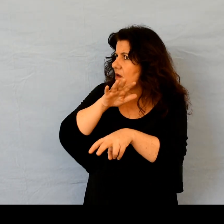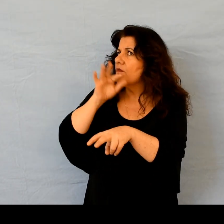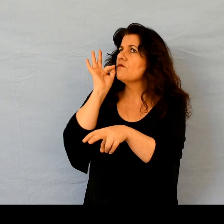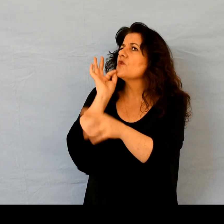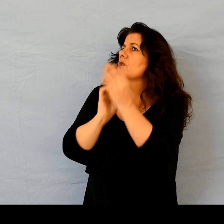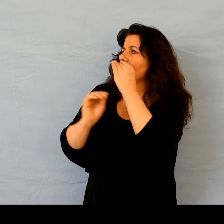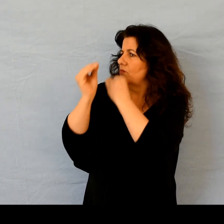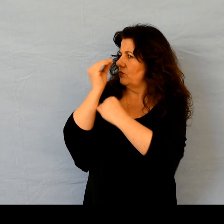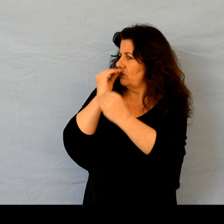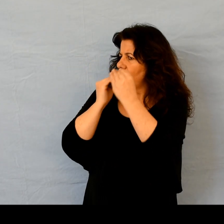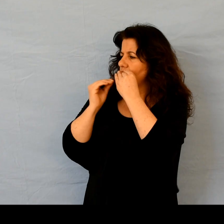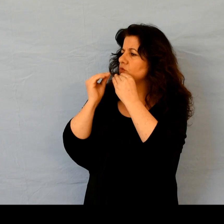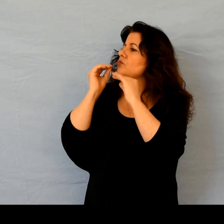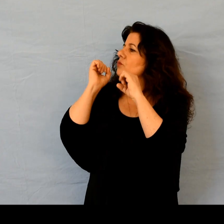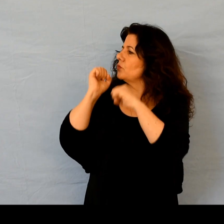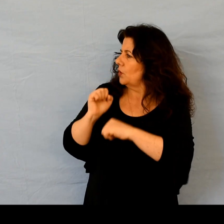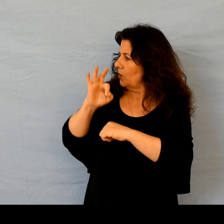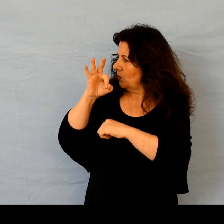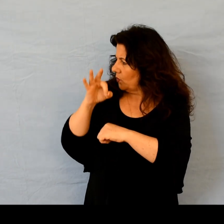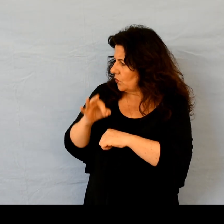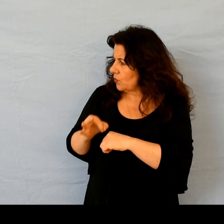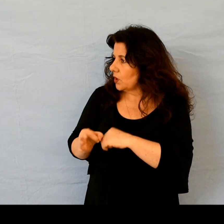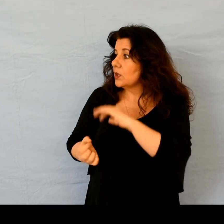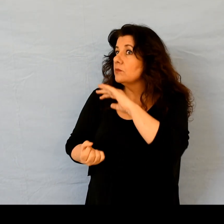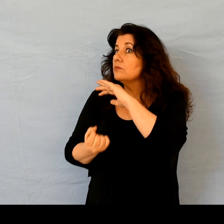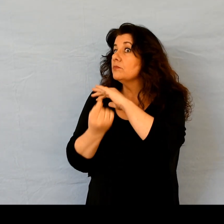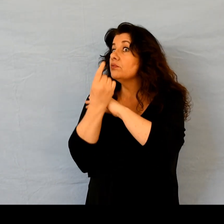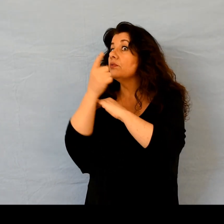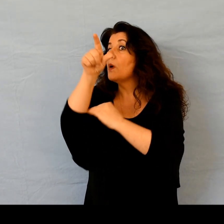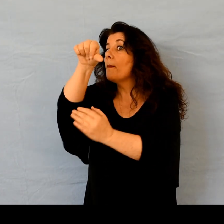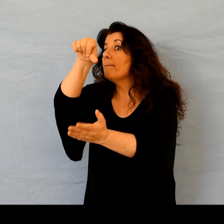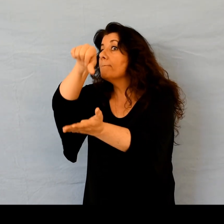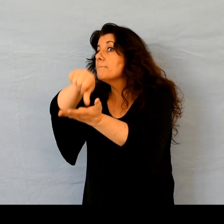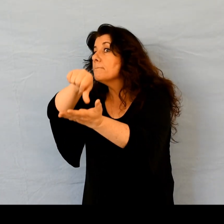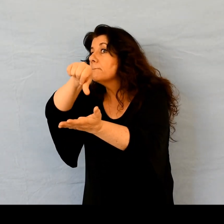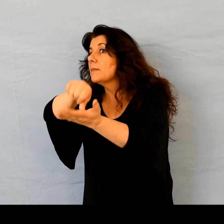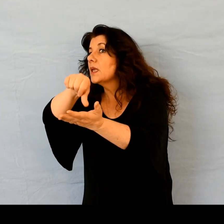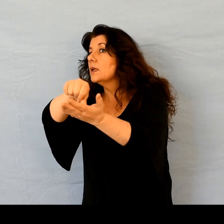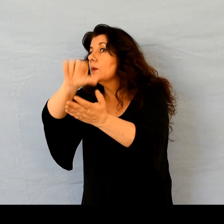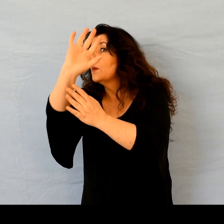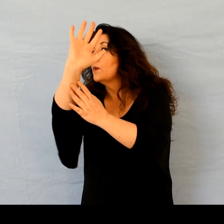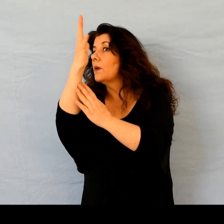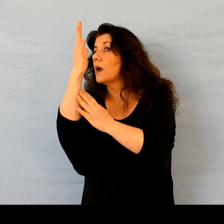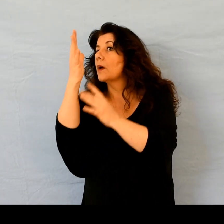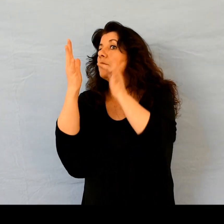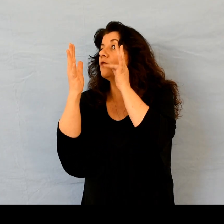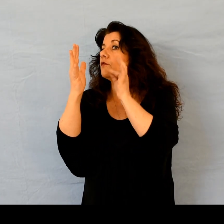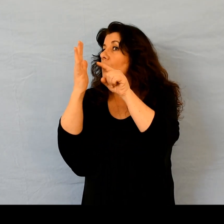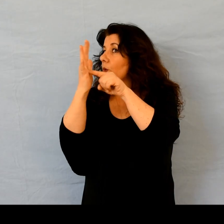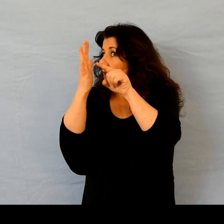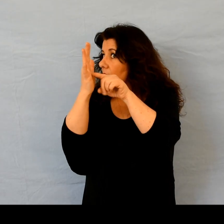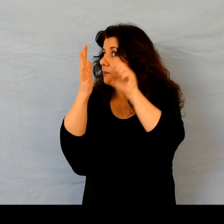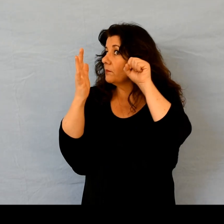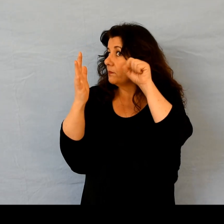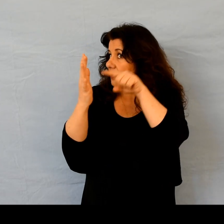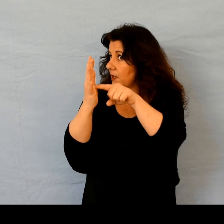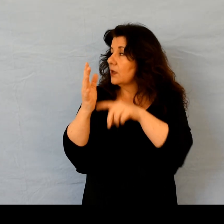Mais pour le fruit de l'arbre qui est au milieu du jardin, Dieu a dit, vous n'en mangerez